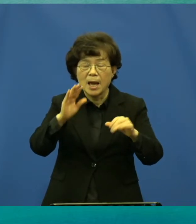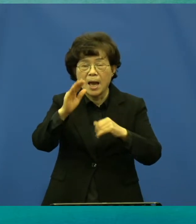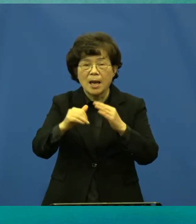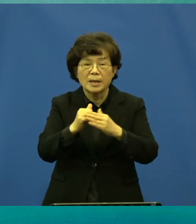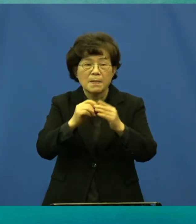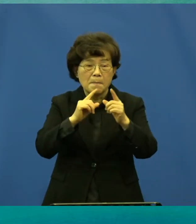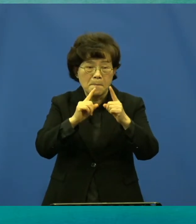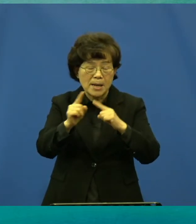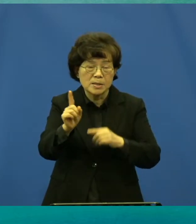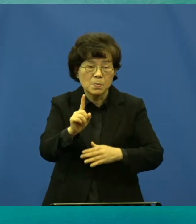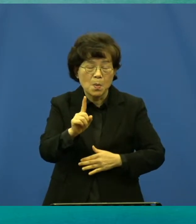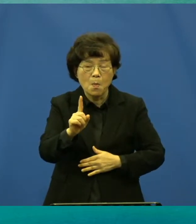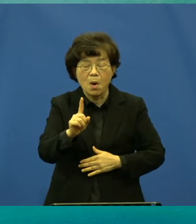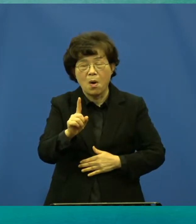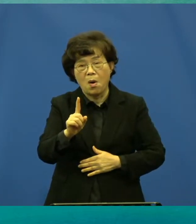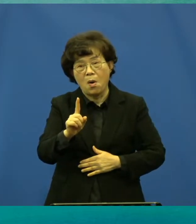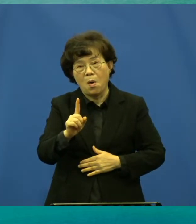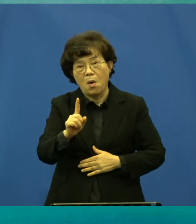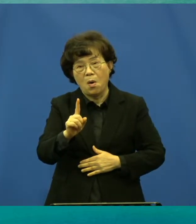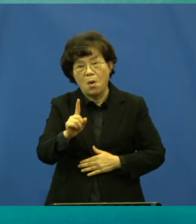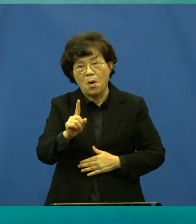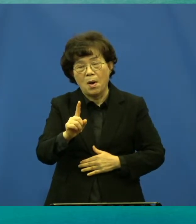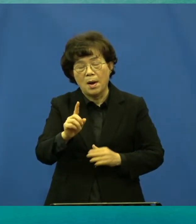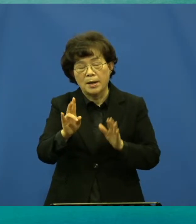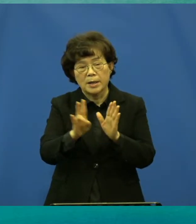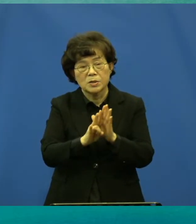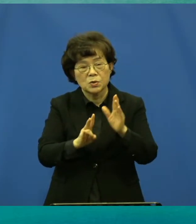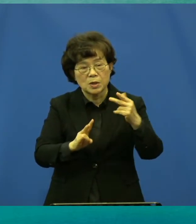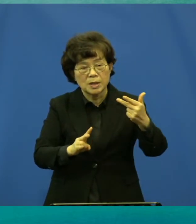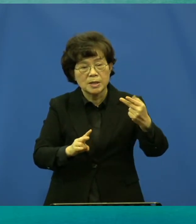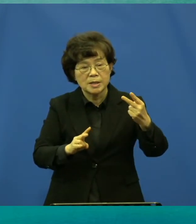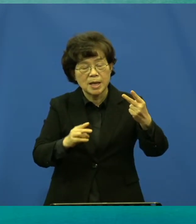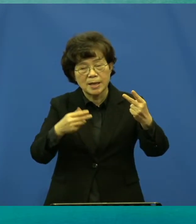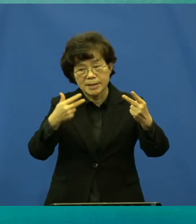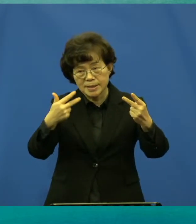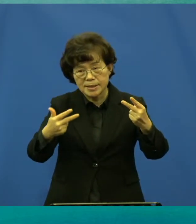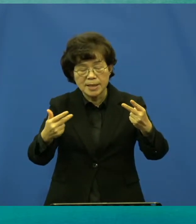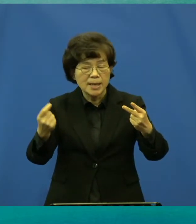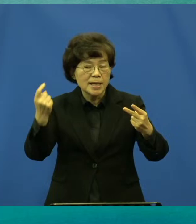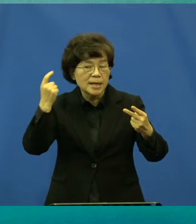말씀이 있죠. 계시록 2장 7절을 보면 귀 있는 자는